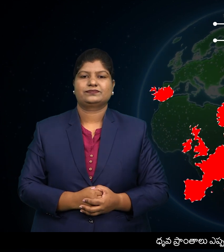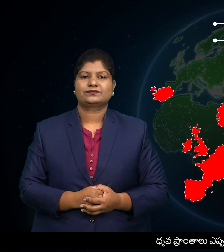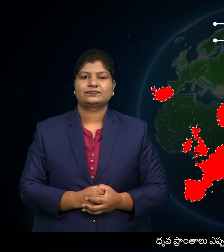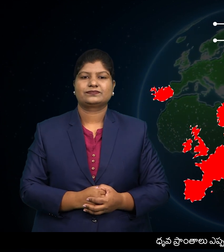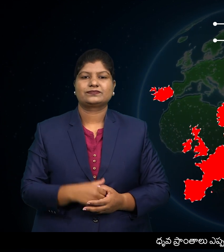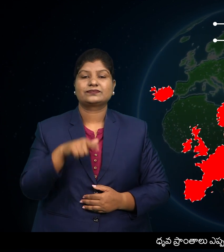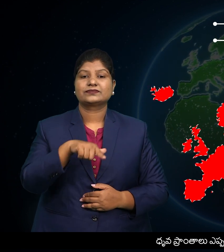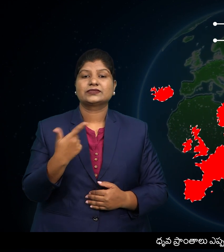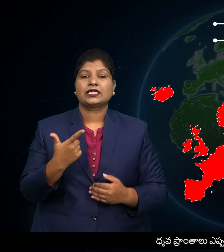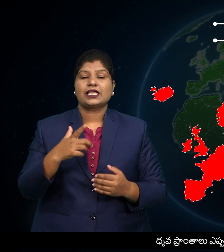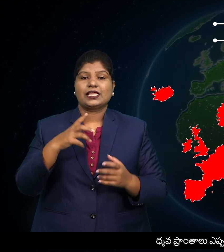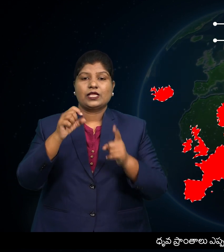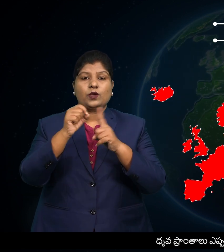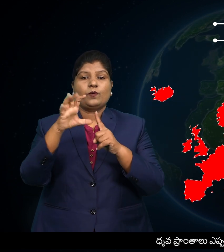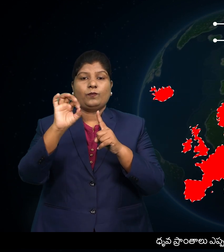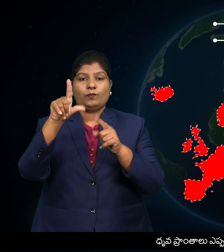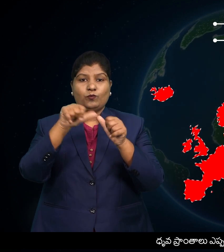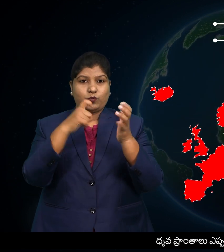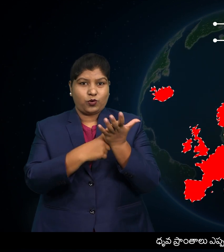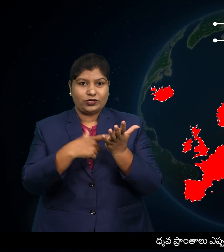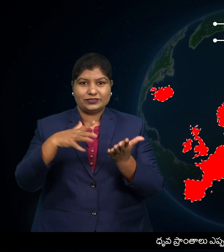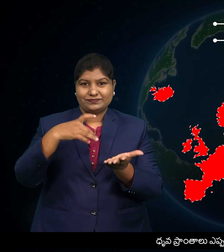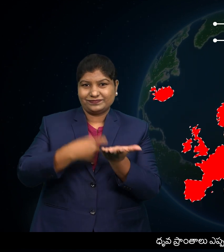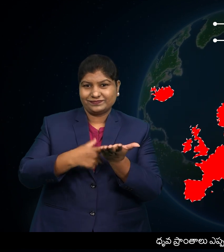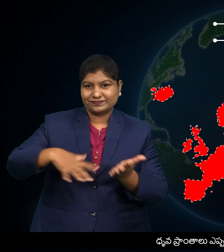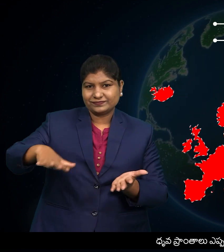ధ్రువ ప్రాంతాలు ఎప్పుడూ మంచుతో కప్పబడి ఉంటాయి.